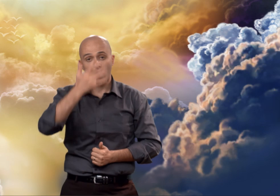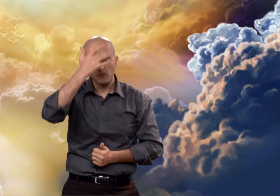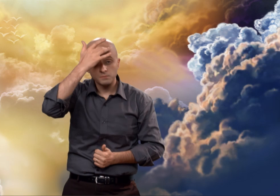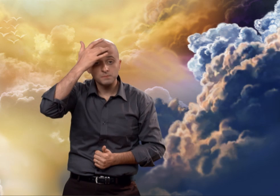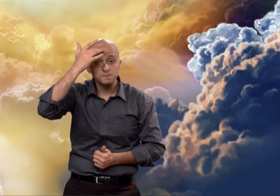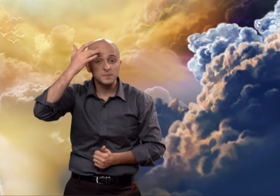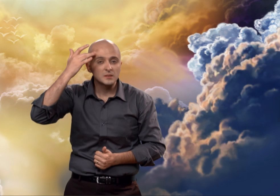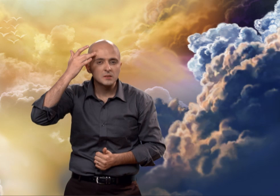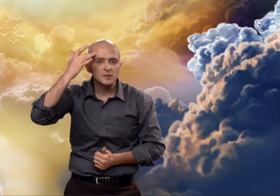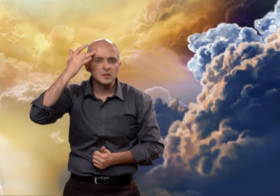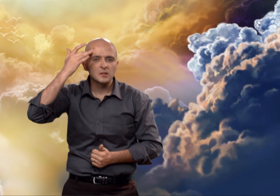Evidência suficiente.